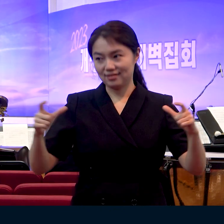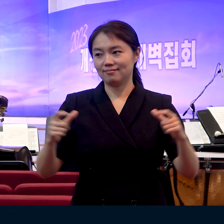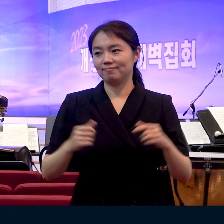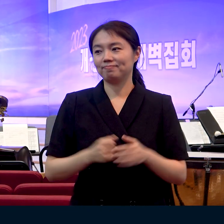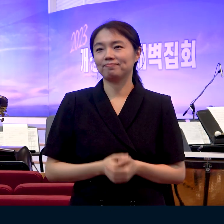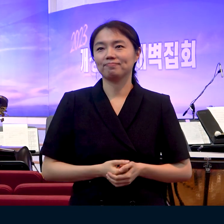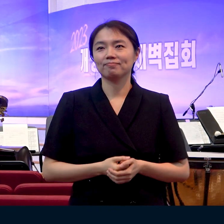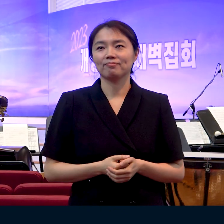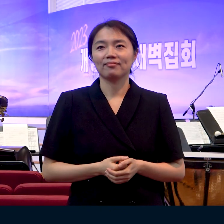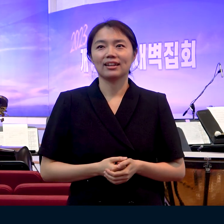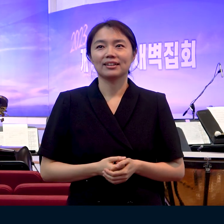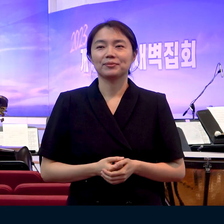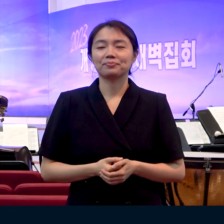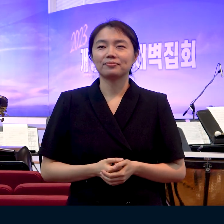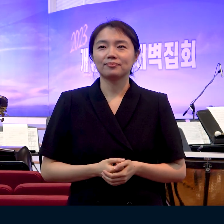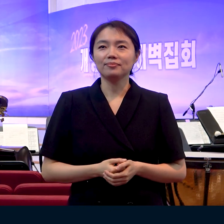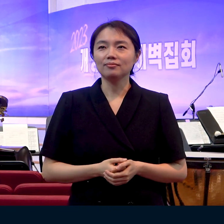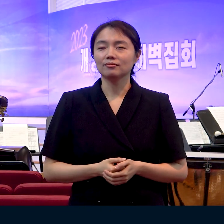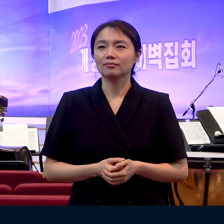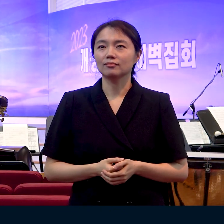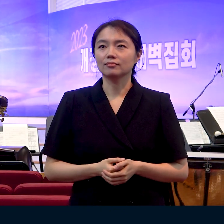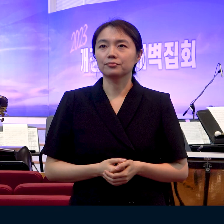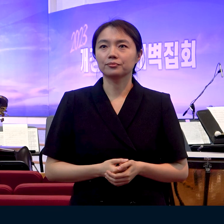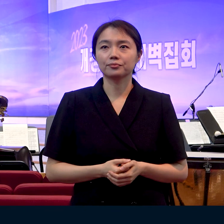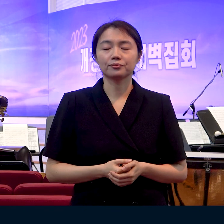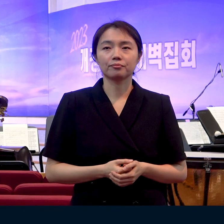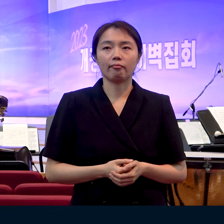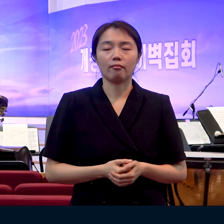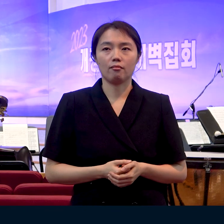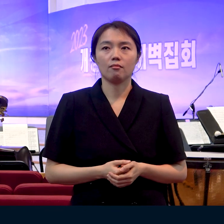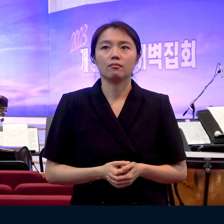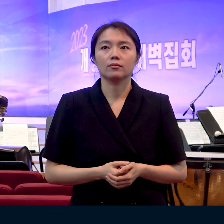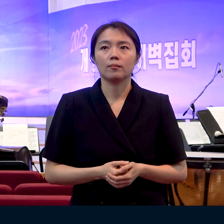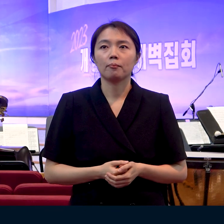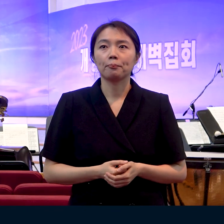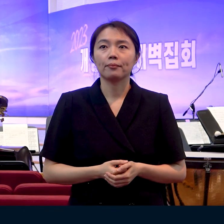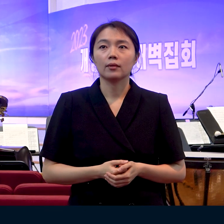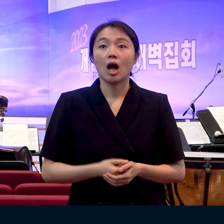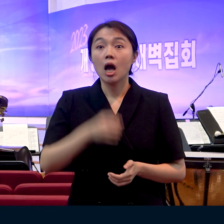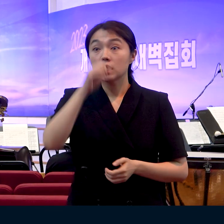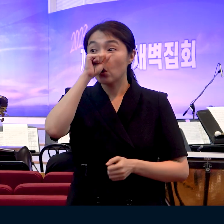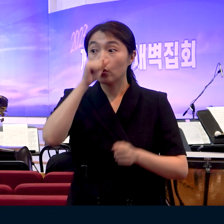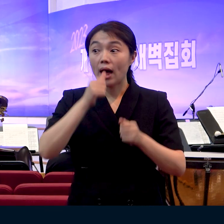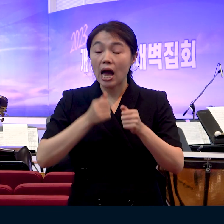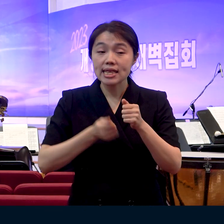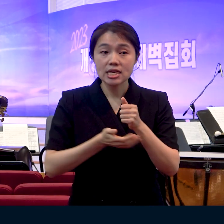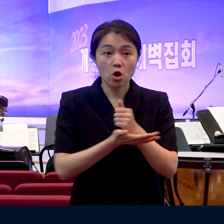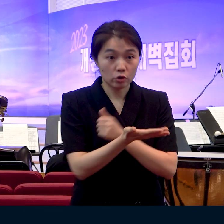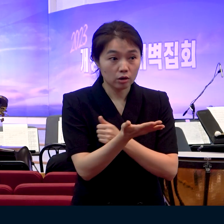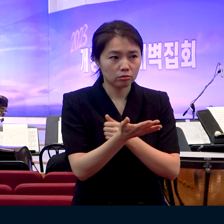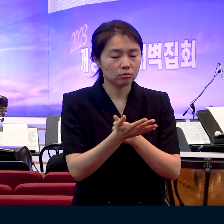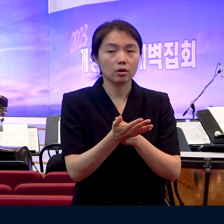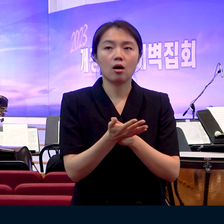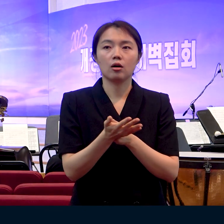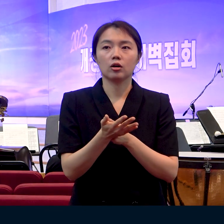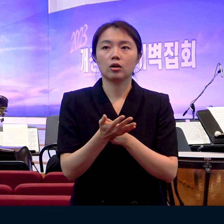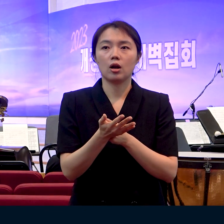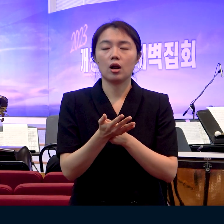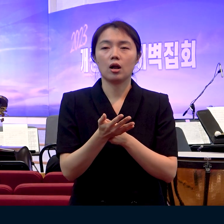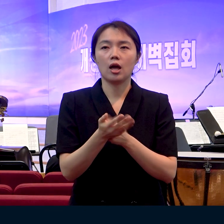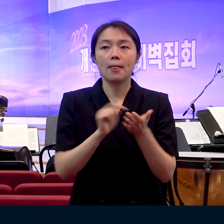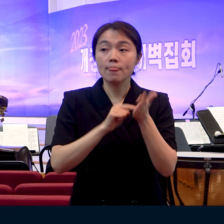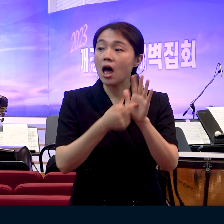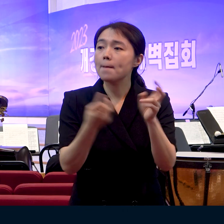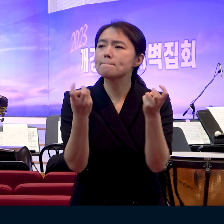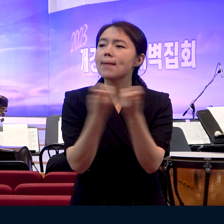영향력이에요. 이거예요. 자, 그러면 그 선한 영향력은 구체적으로 어떻게 발휘할 수